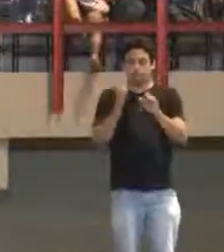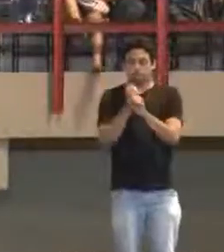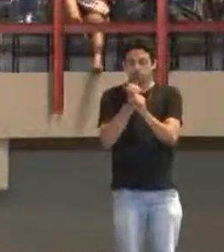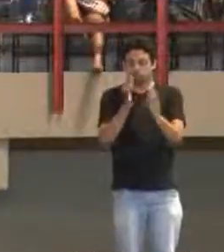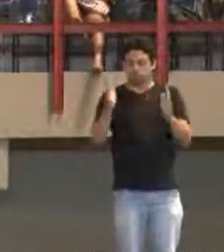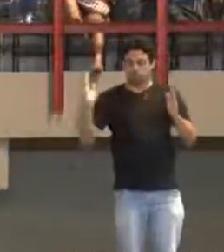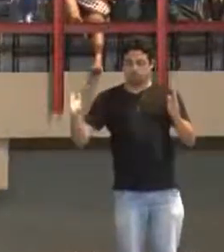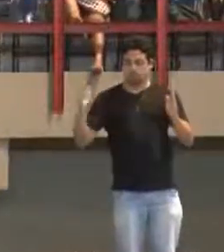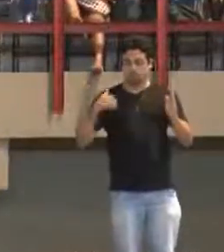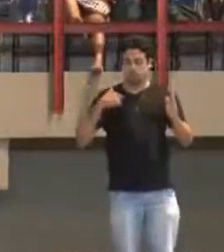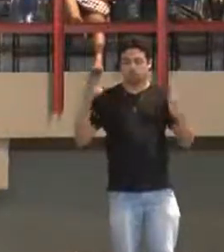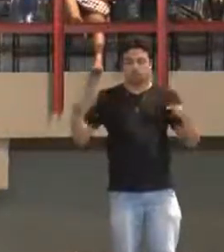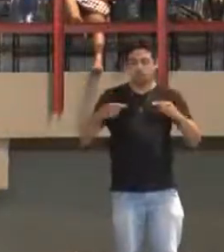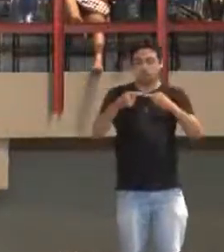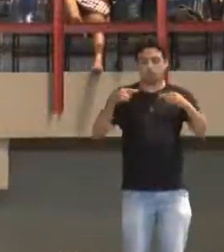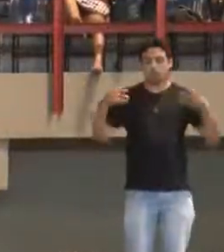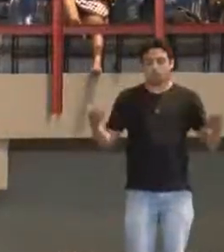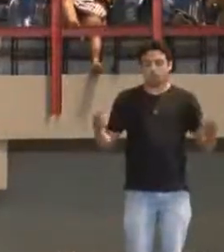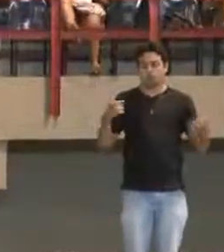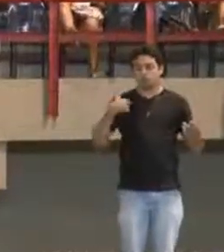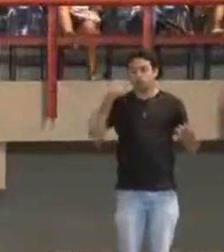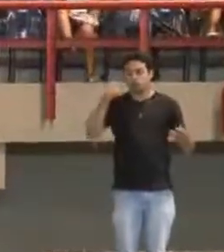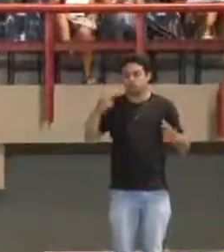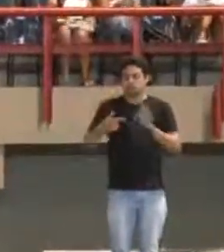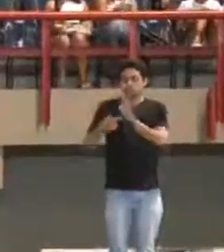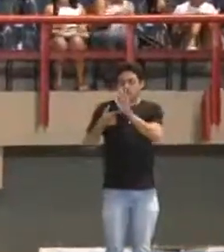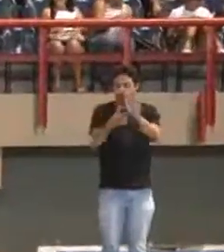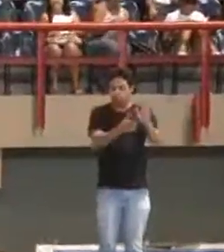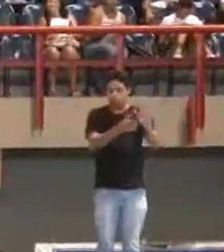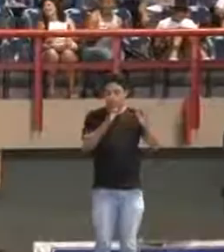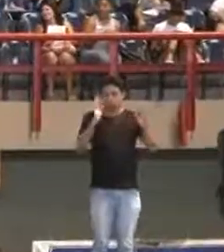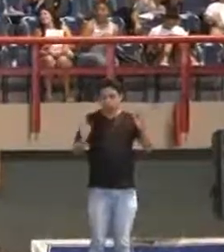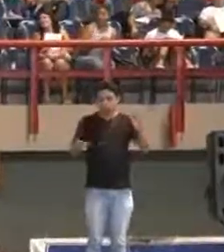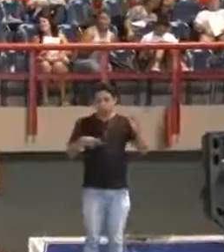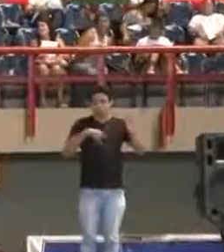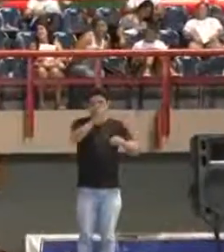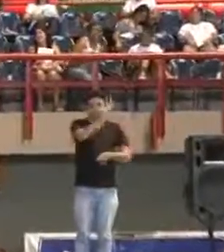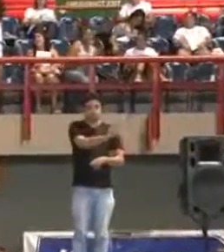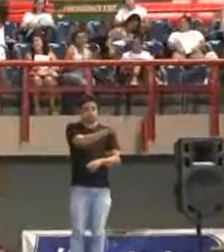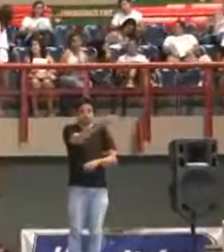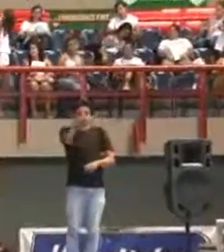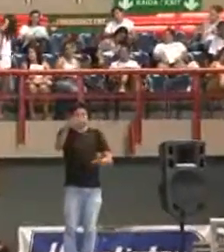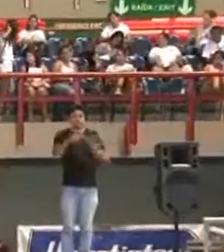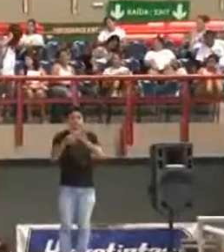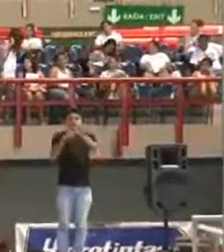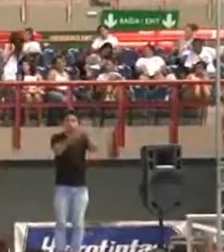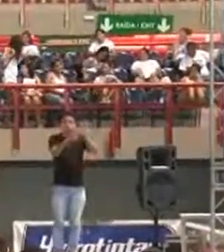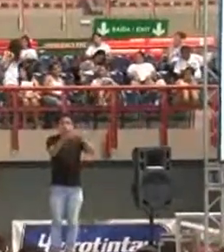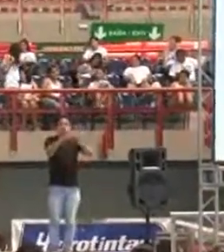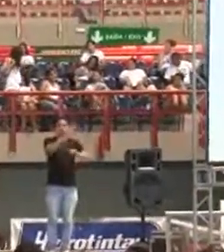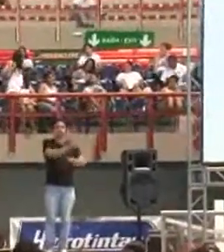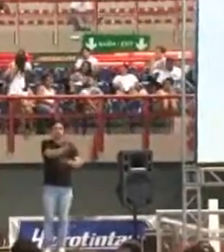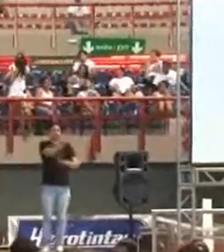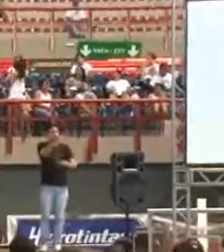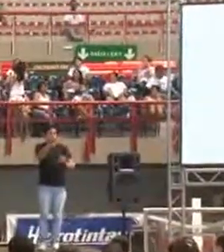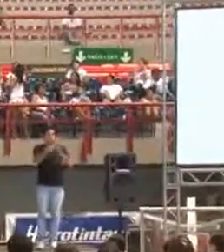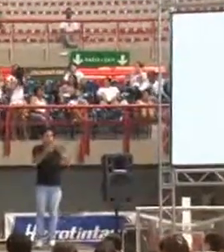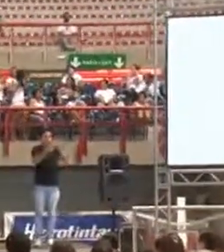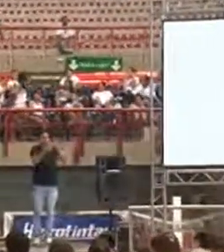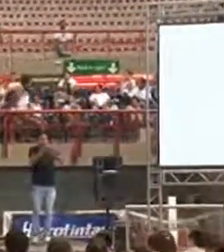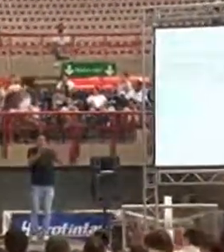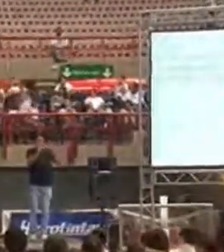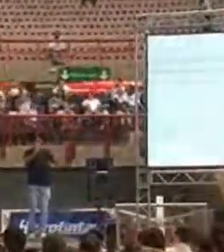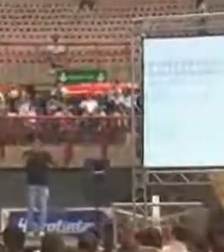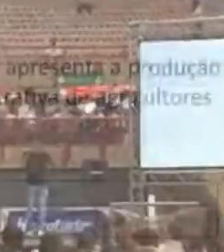Primeiro, eu vou voltar aqui para a figura inicial, a tabela, tá? A tabela, ela mostra para a gente o seguinte, pessoal,